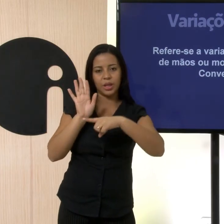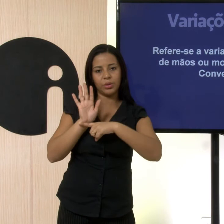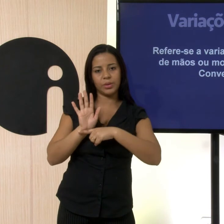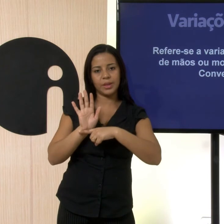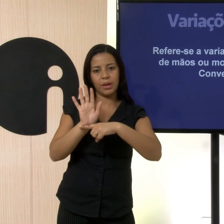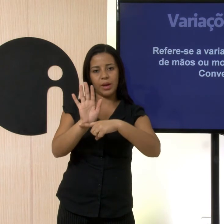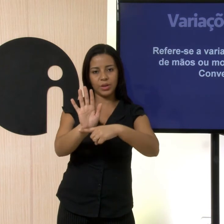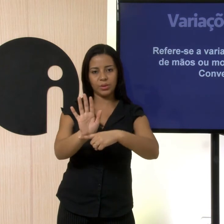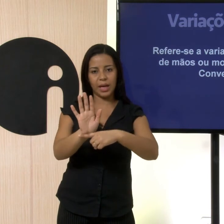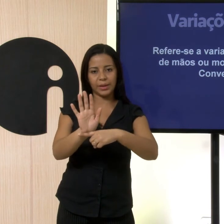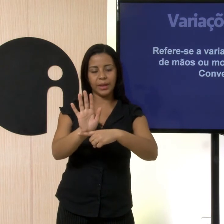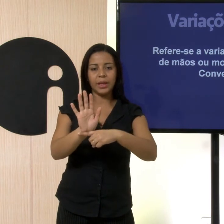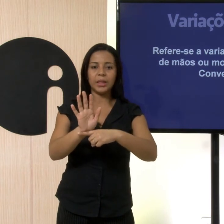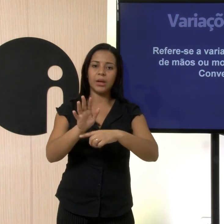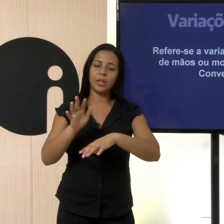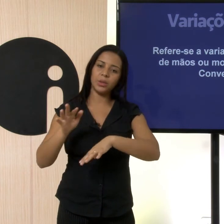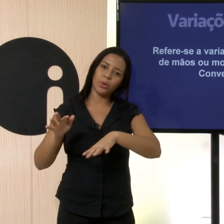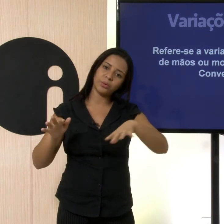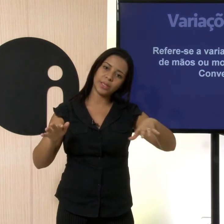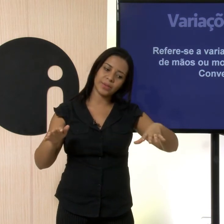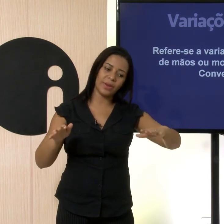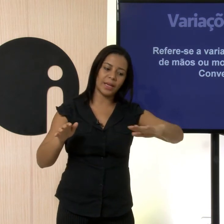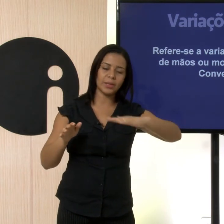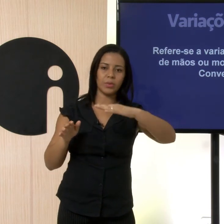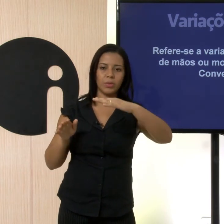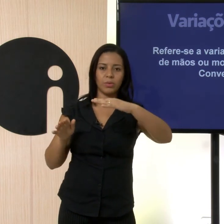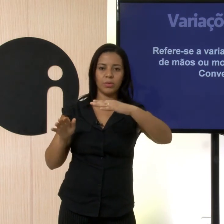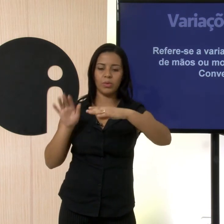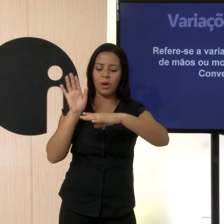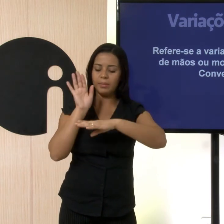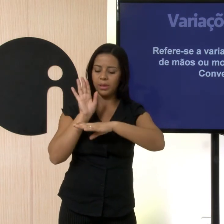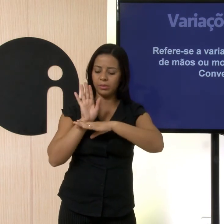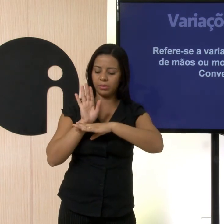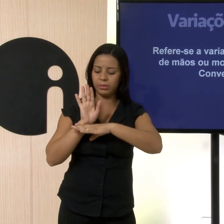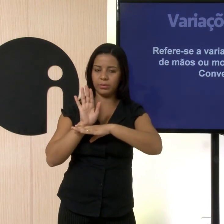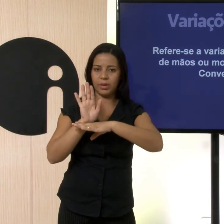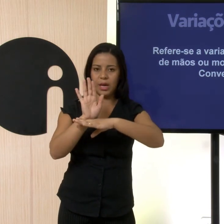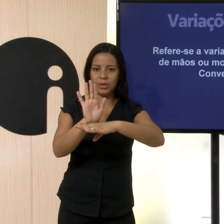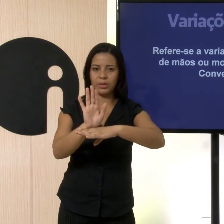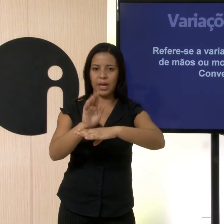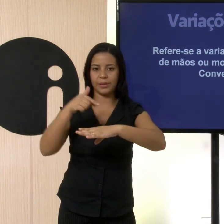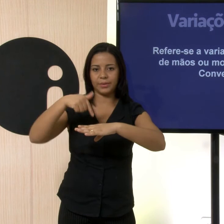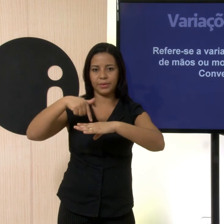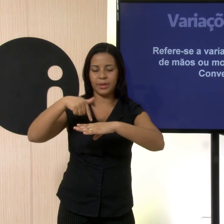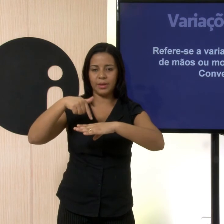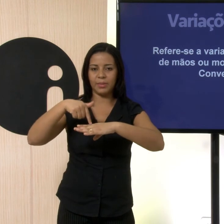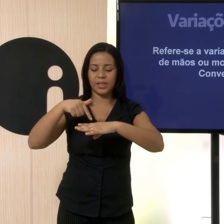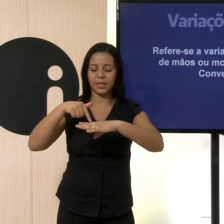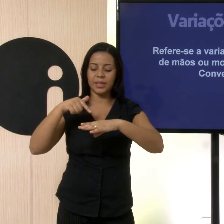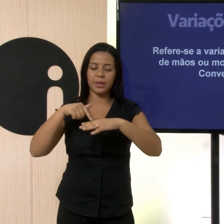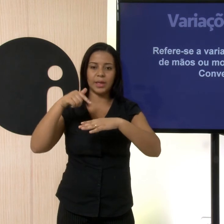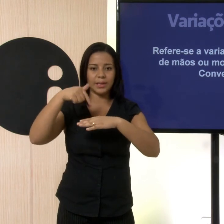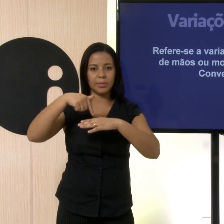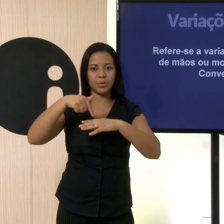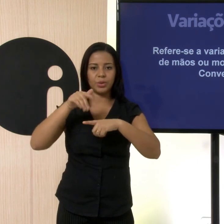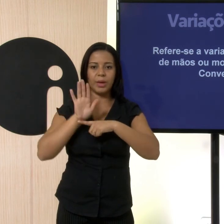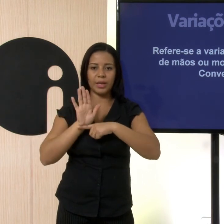indicador sinal ajudar. E outras faz com a mão ajudar. Preste atenção nessa mão de baixo.